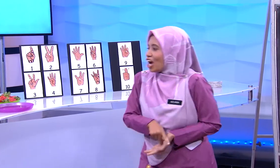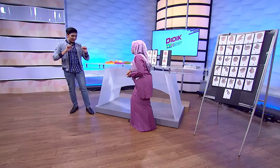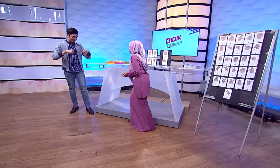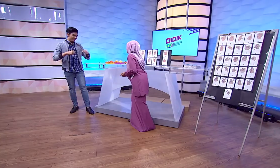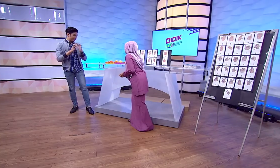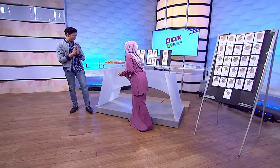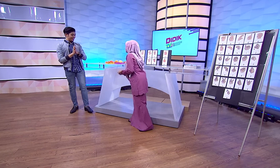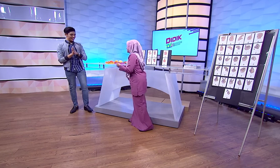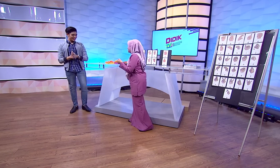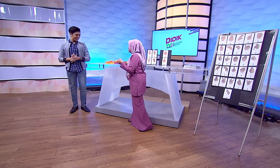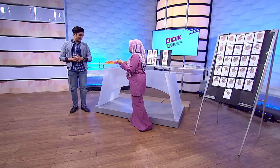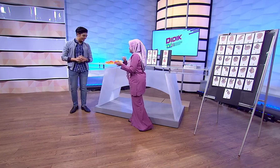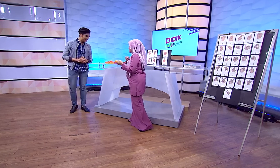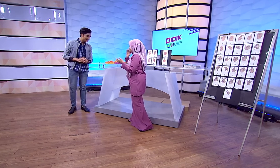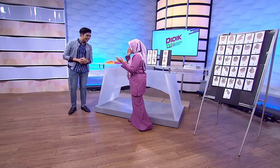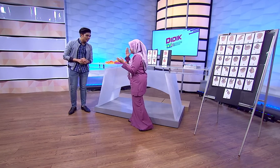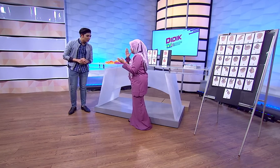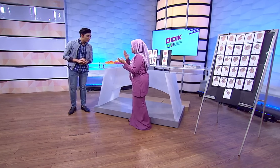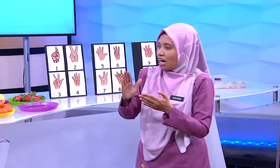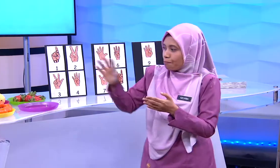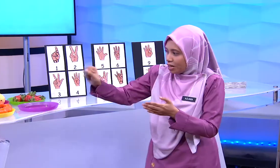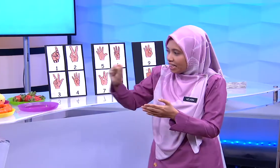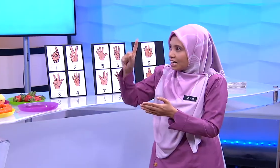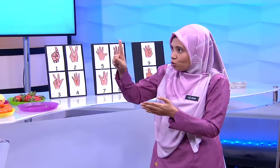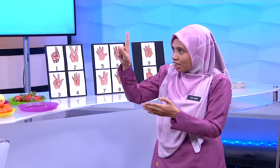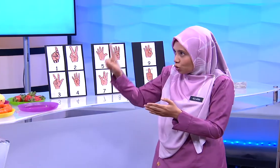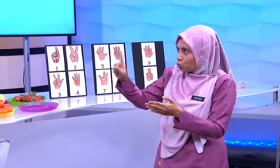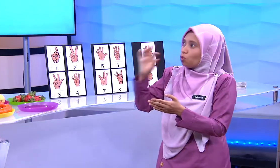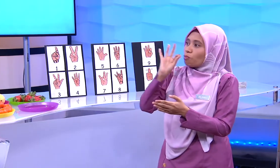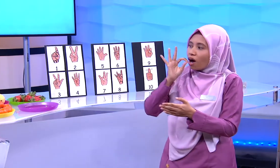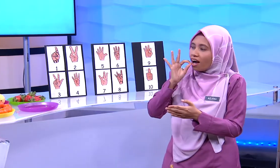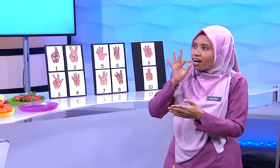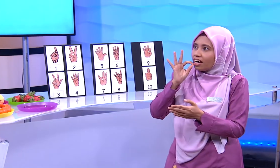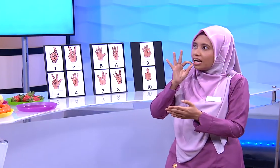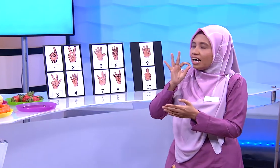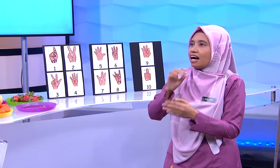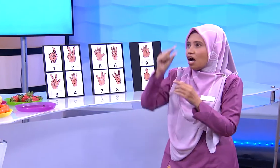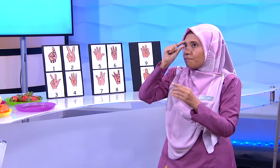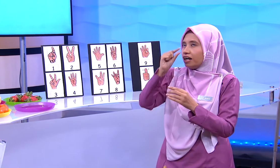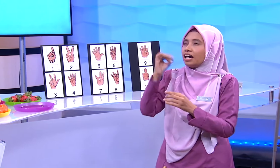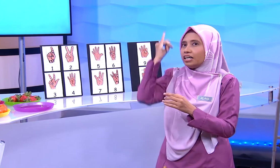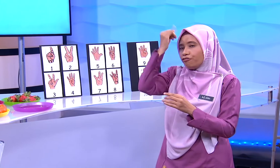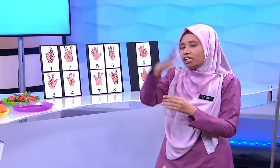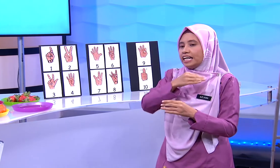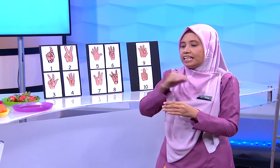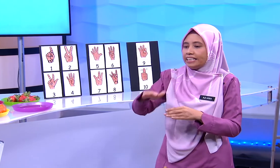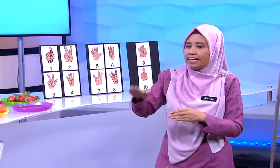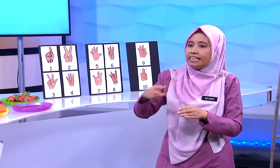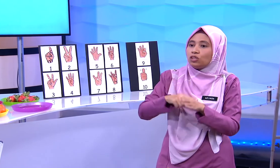Oke saya akan ambil satu-satu buah kira Abang aivin dan adik-adik